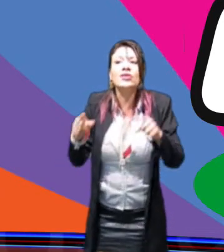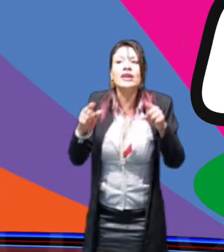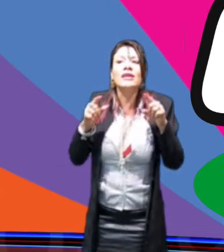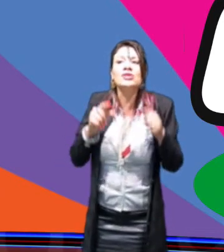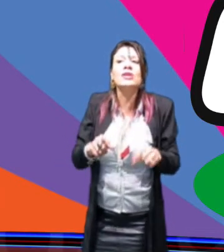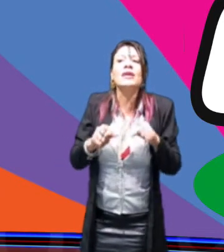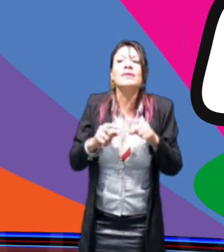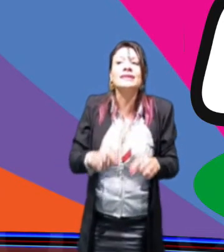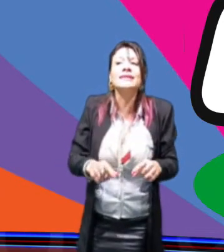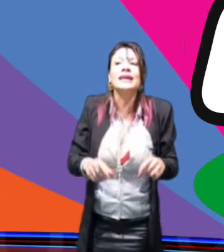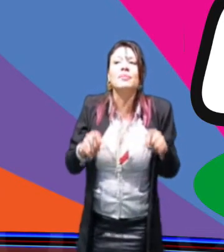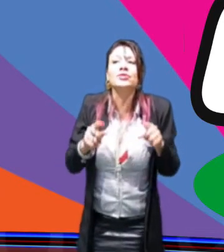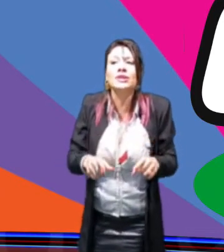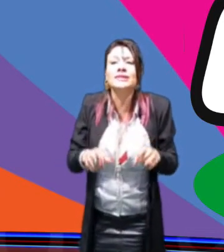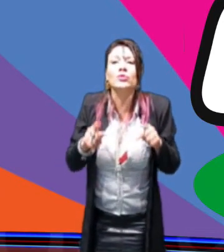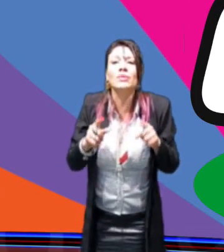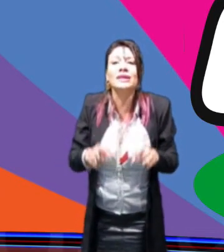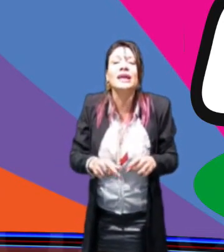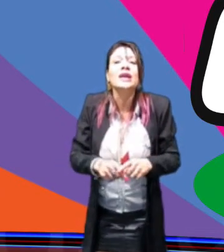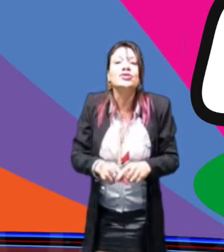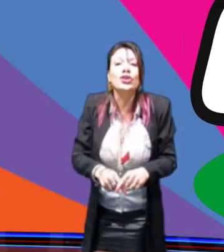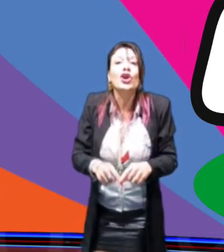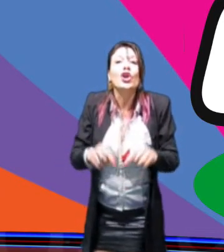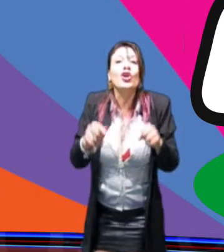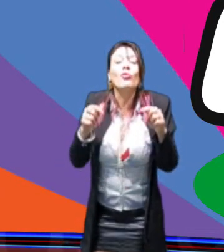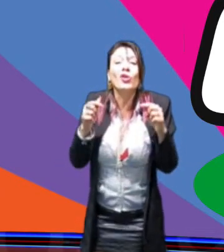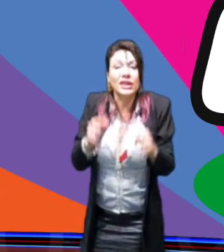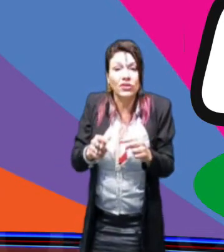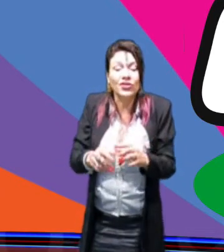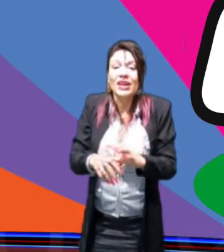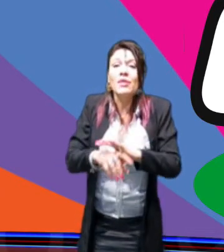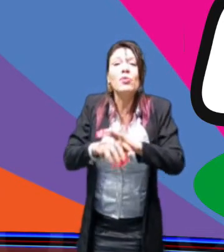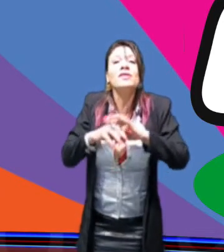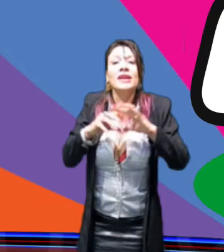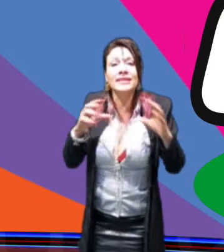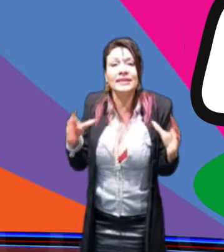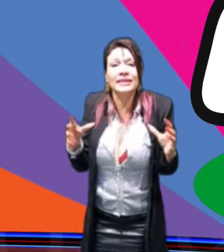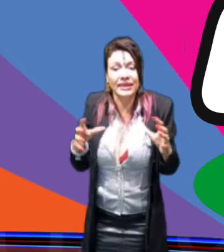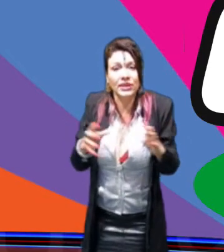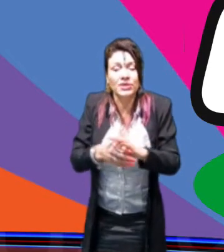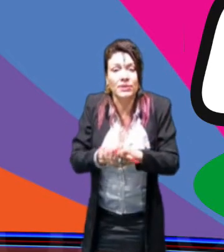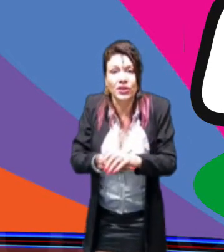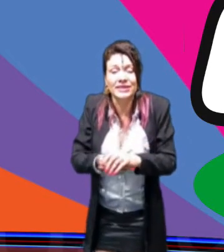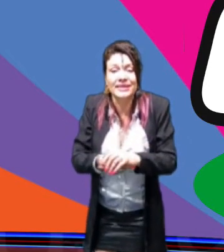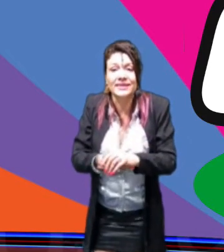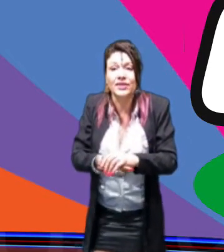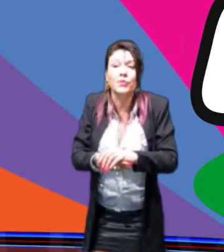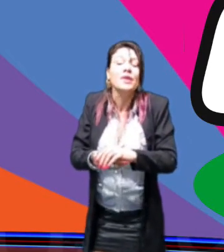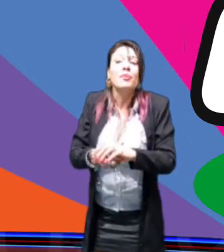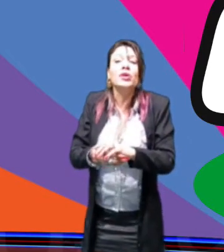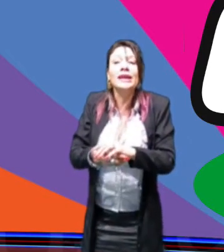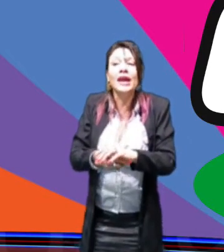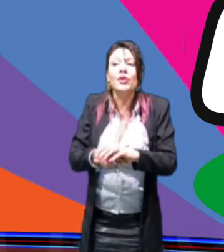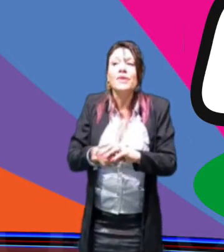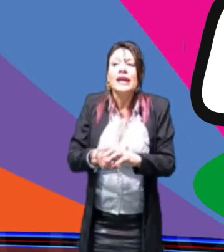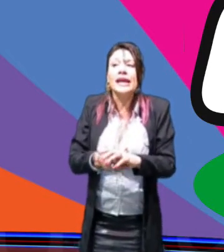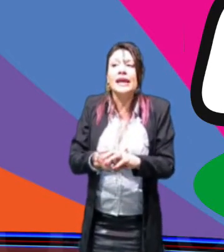que la mayor amenaza de las personas actualmente son los mosquitos. Es muy interesante esta observación que se está haciendo, porque